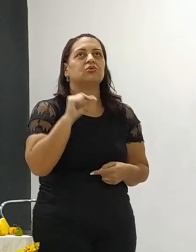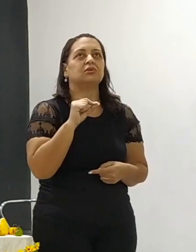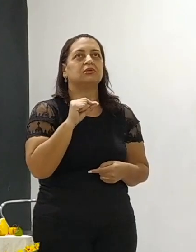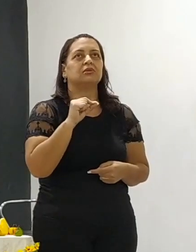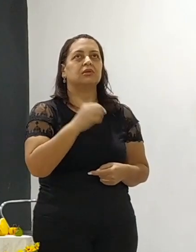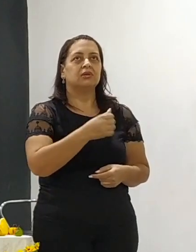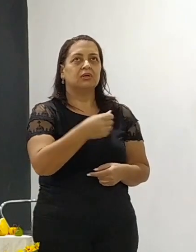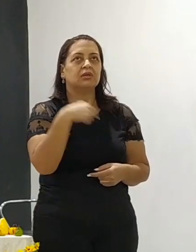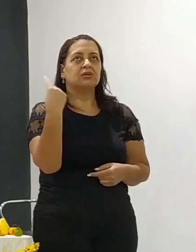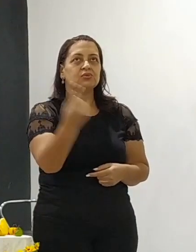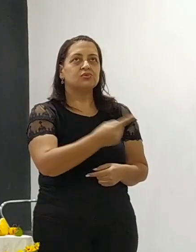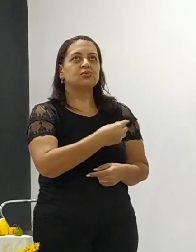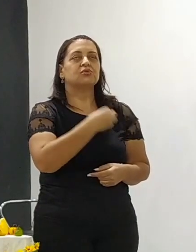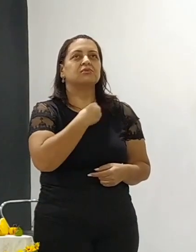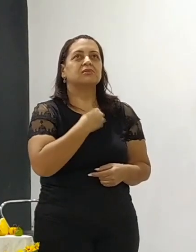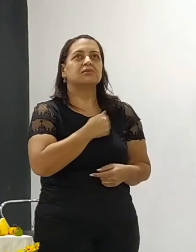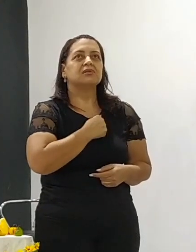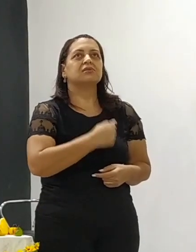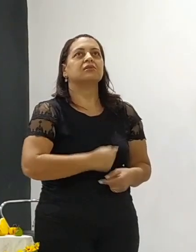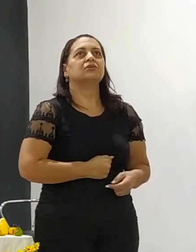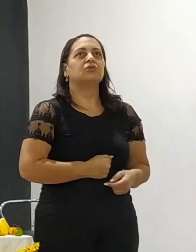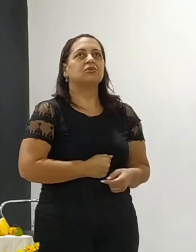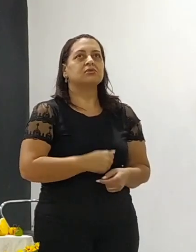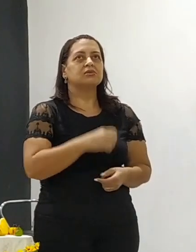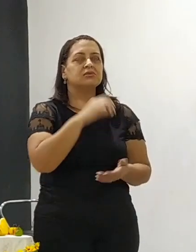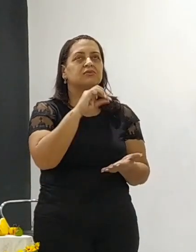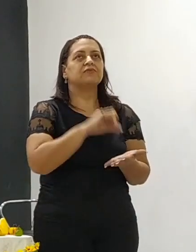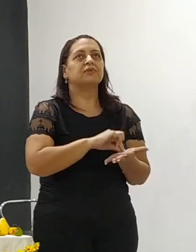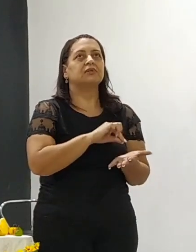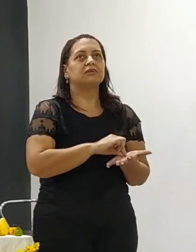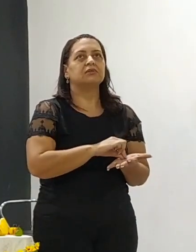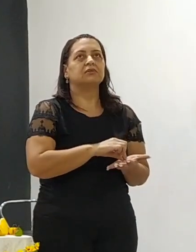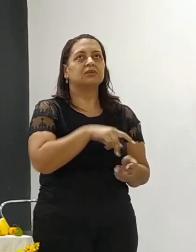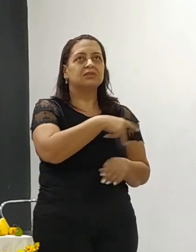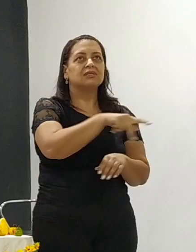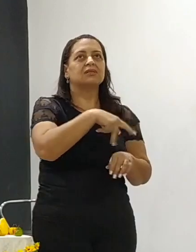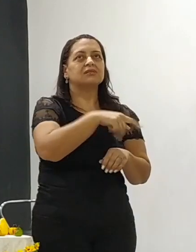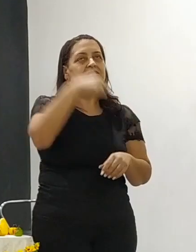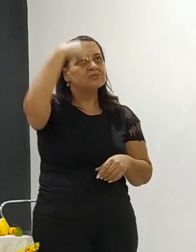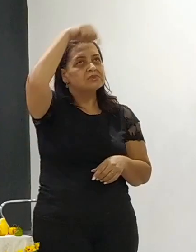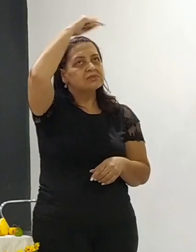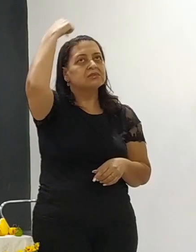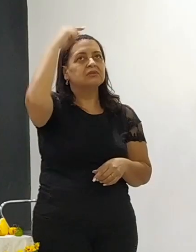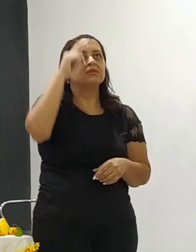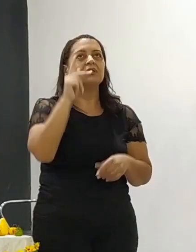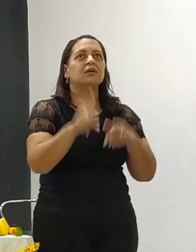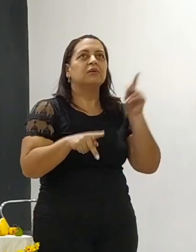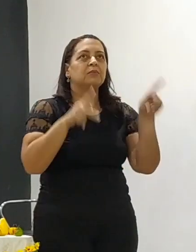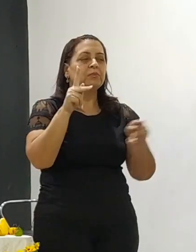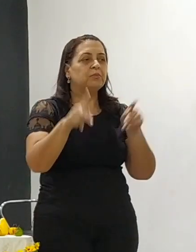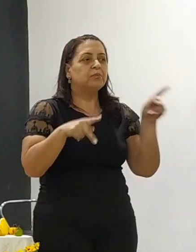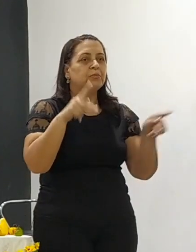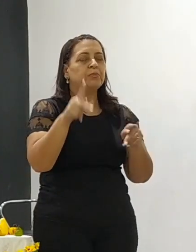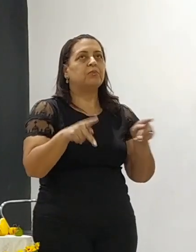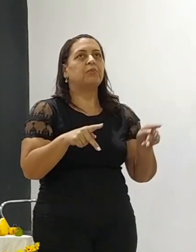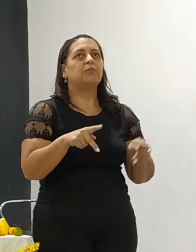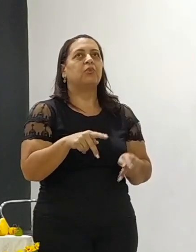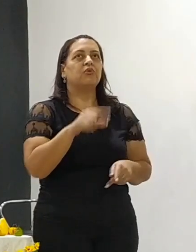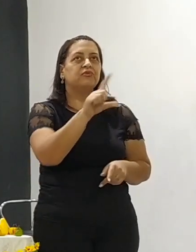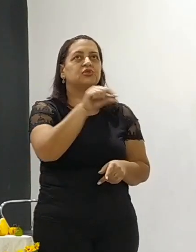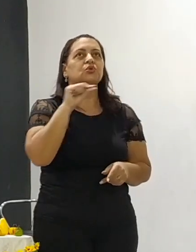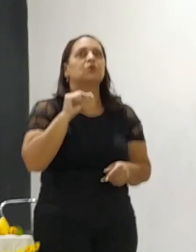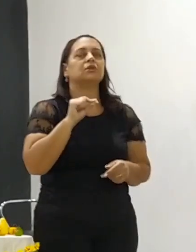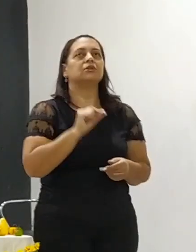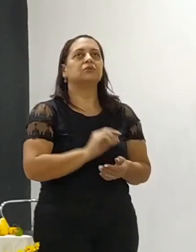real, eu sou nação santa, eu sou povo adquirido. Ainda que você não esteja se